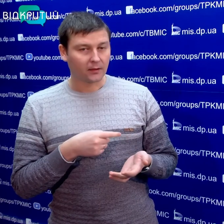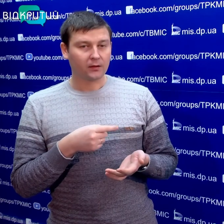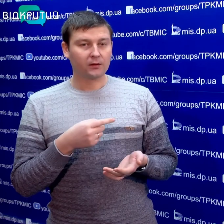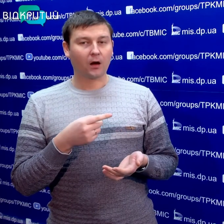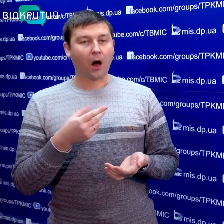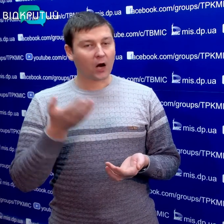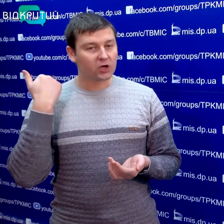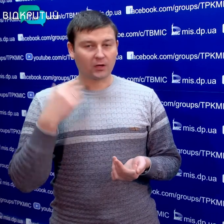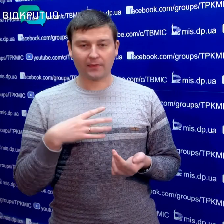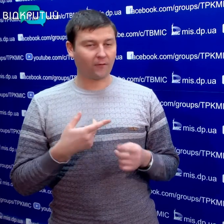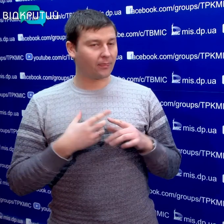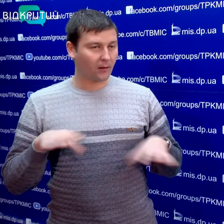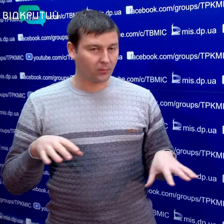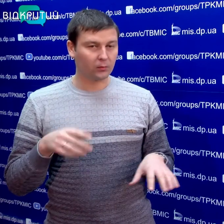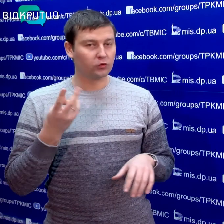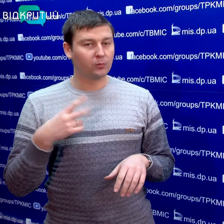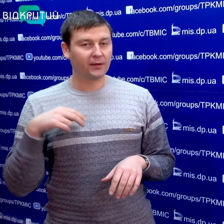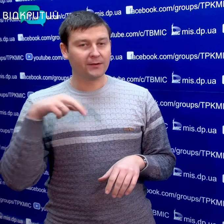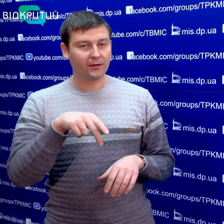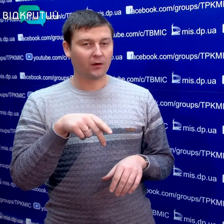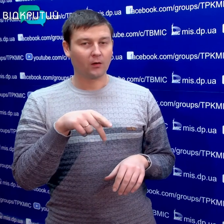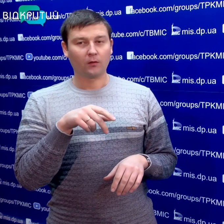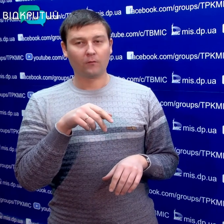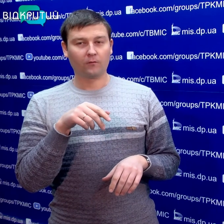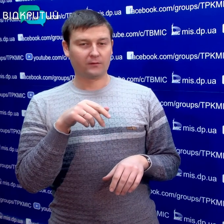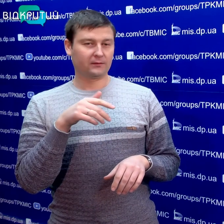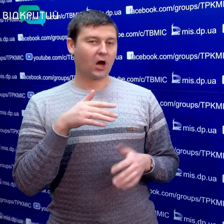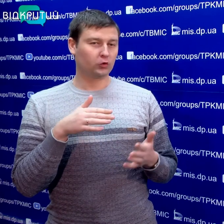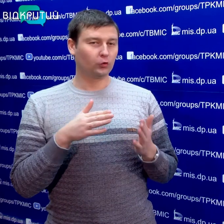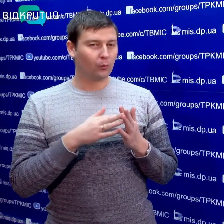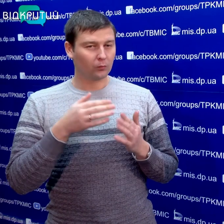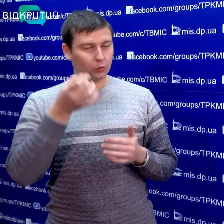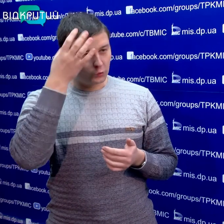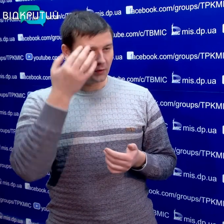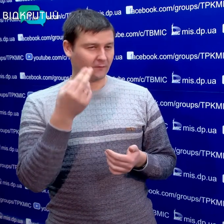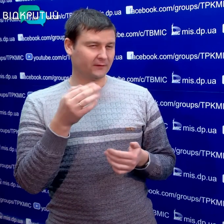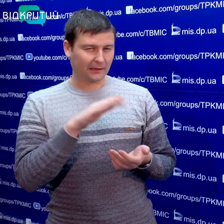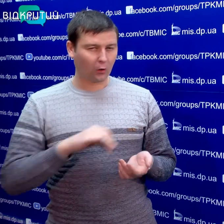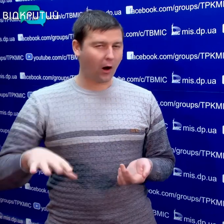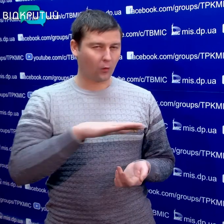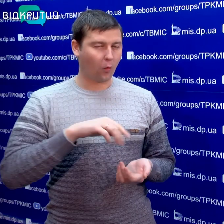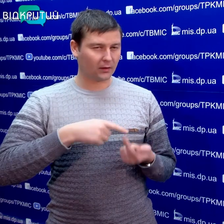віддати. А раніше я цього не було, вже було йти в наш дом культури, в територіальну